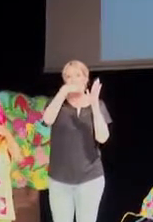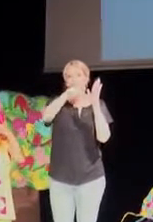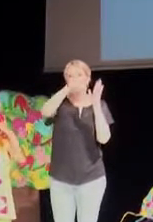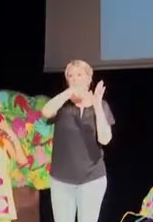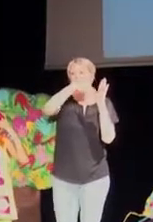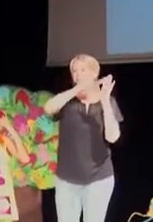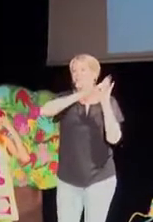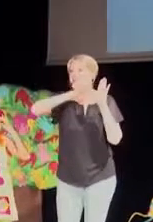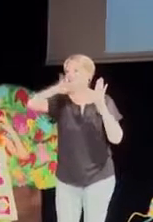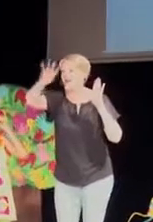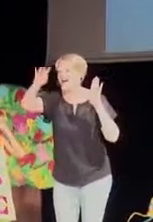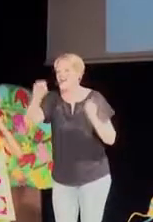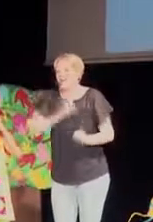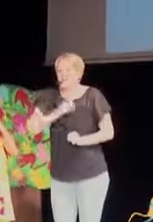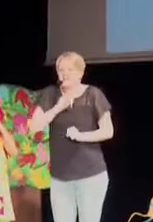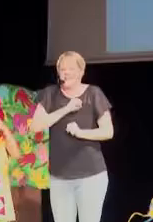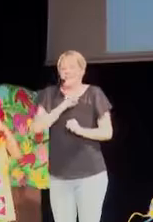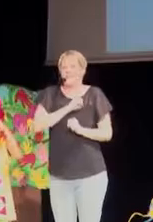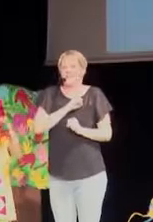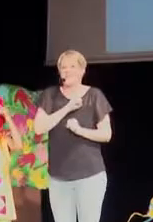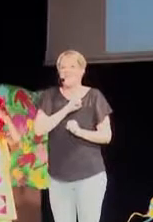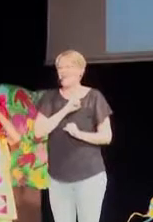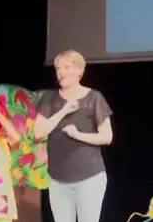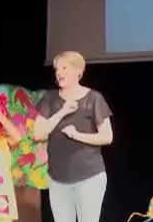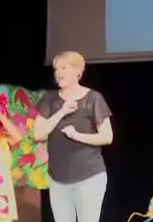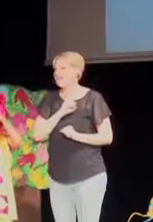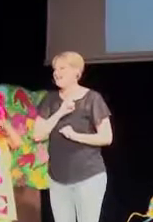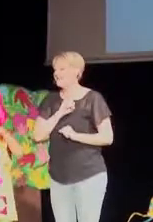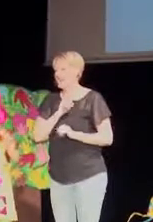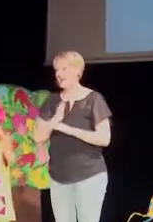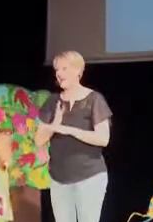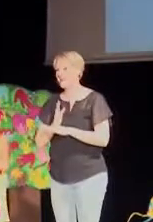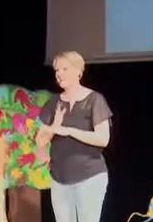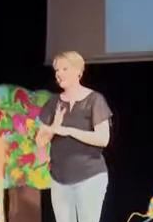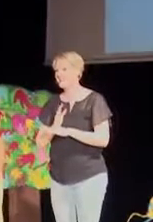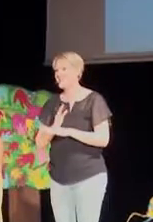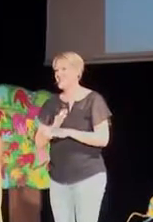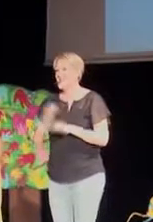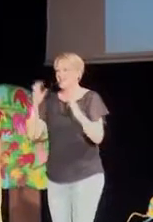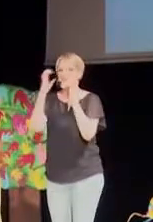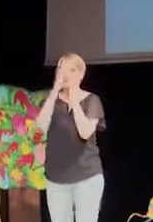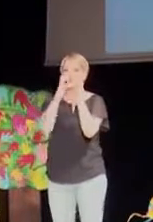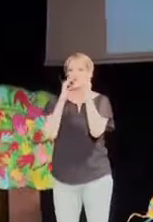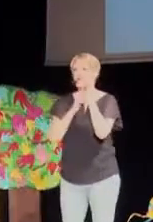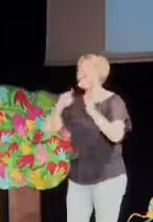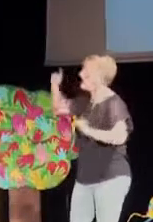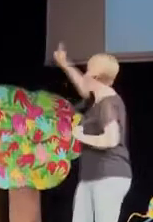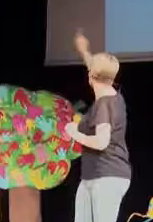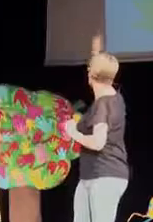fait danser les mains et qui fait vibrer le cœur. Vous êtes prêts? Vous pouvez suivre le texte